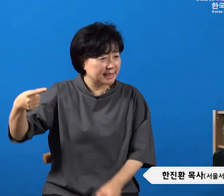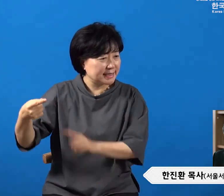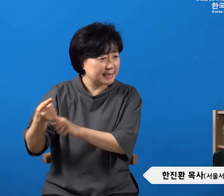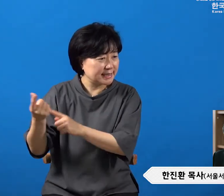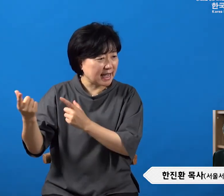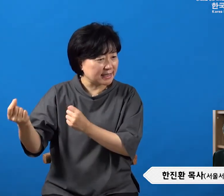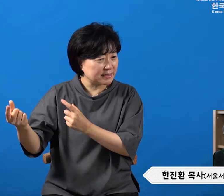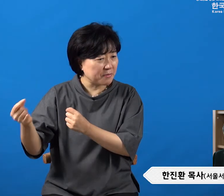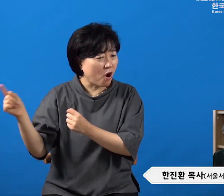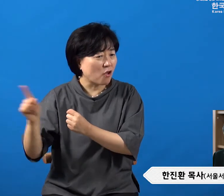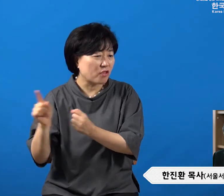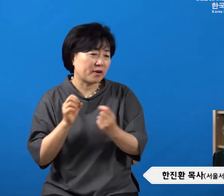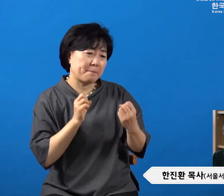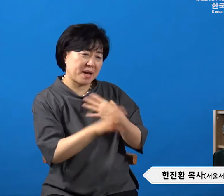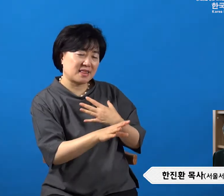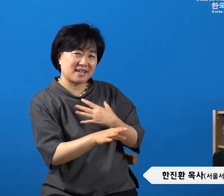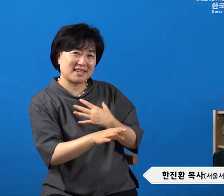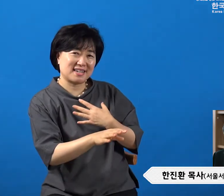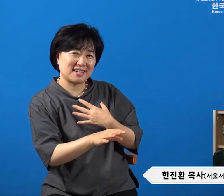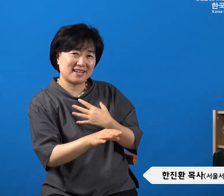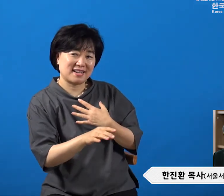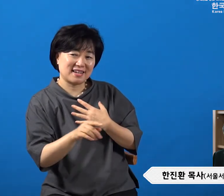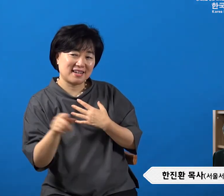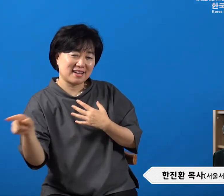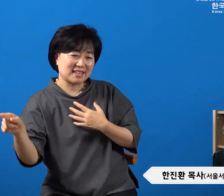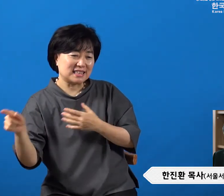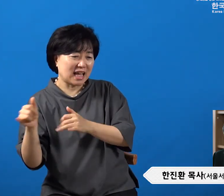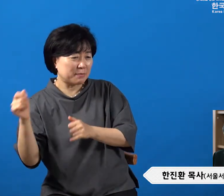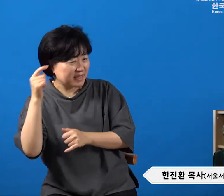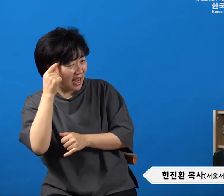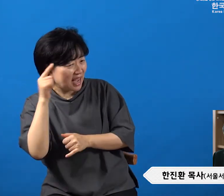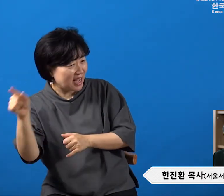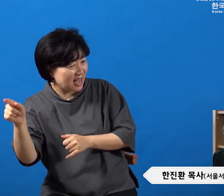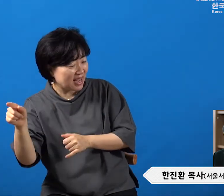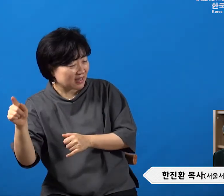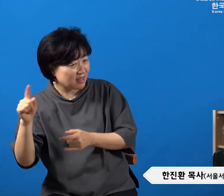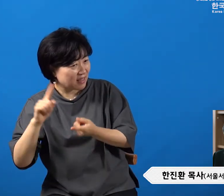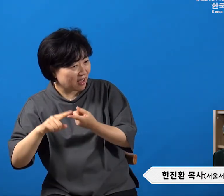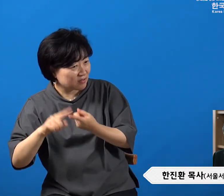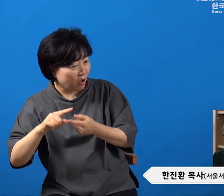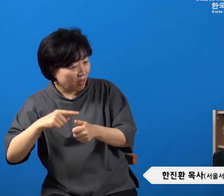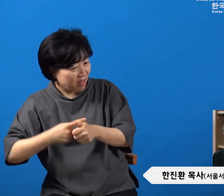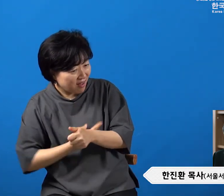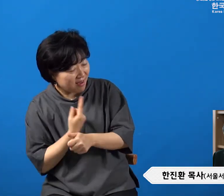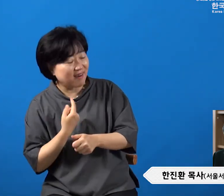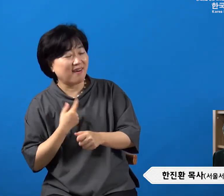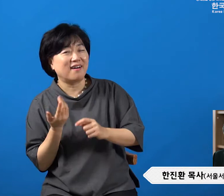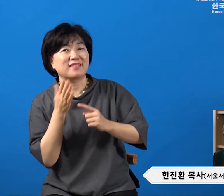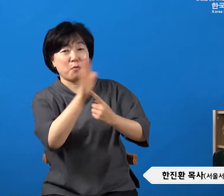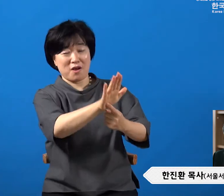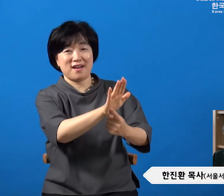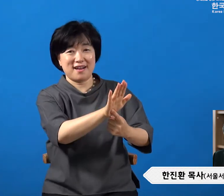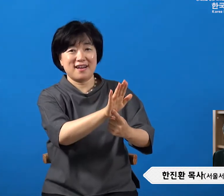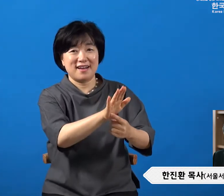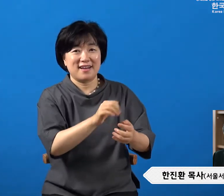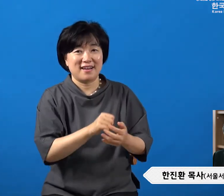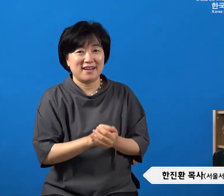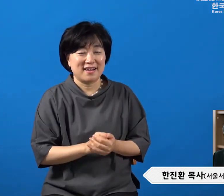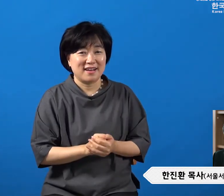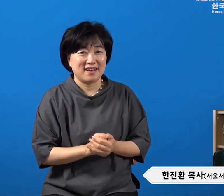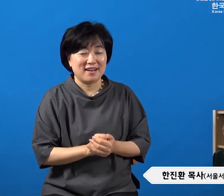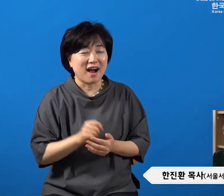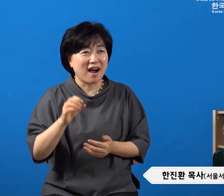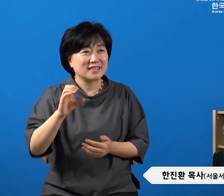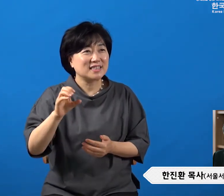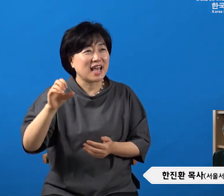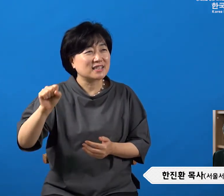대해서 어떻게 반응했을 거야 하는 게 저절로 싹 떠오르는 것입니다. 어떤 질문에 부딪히든지